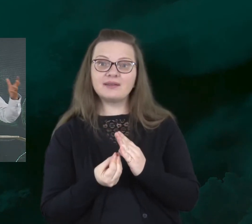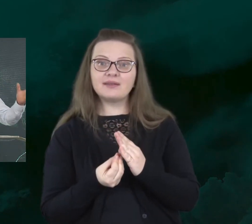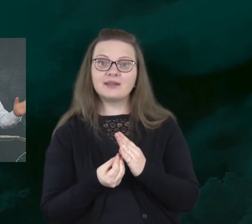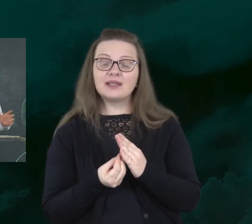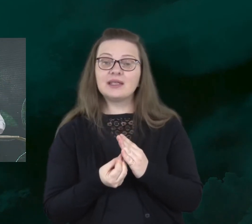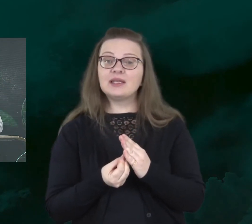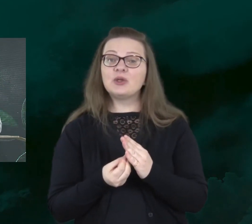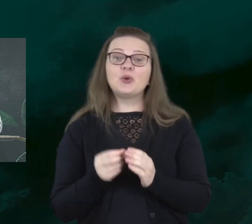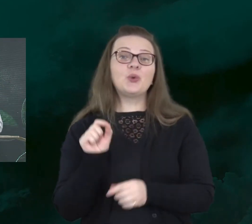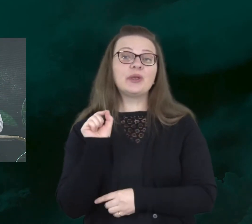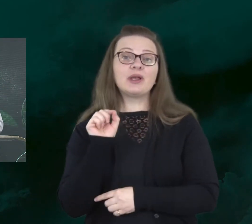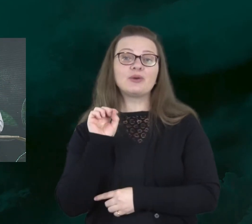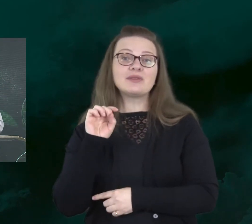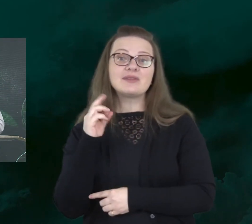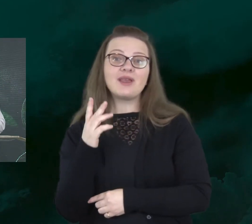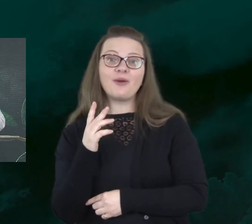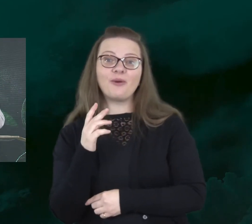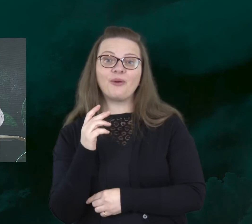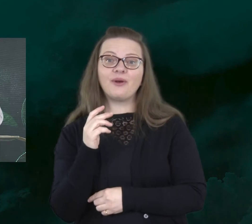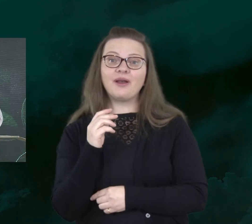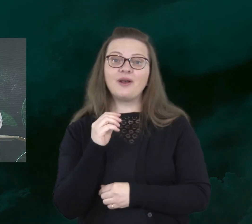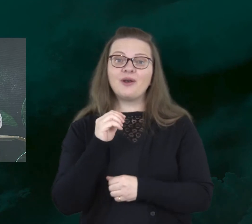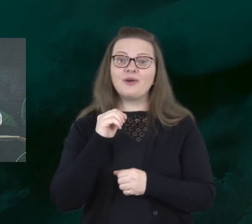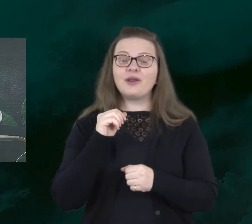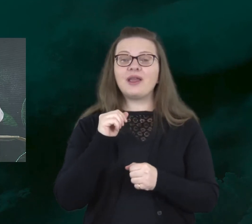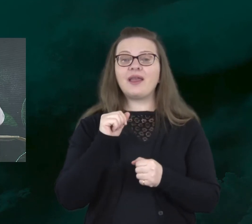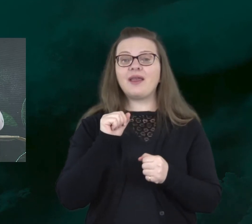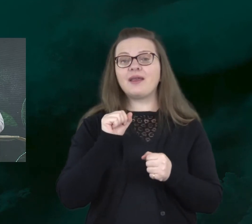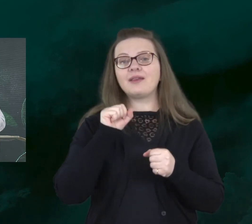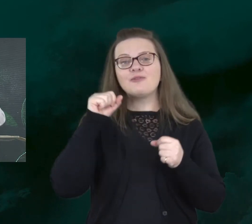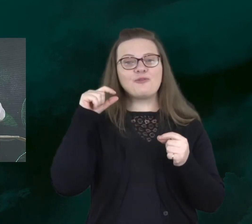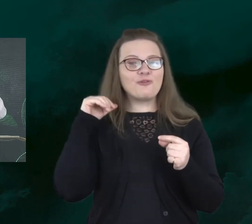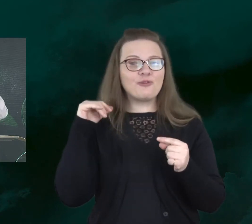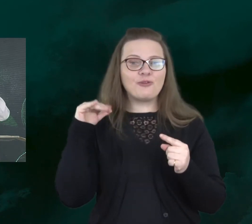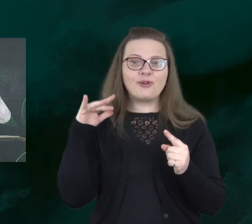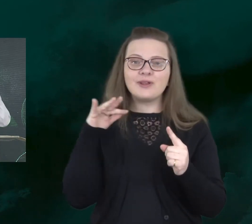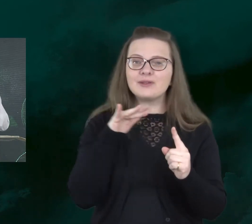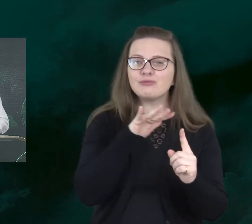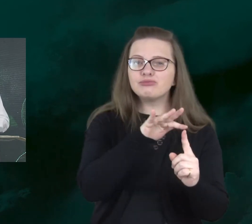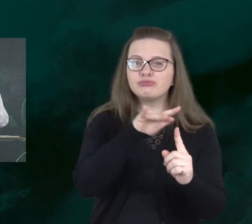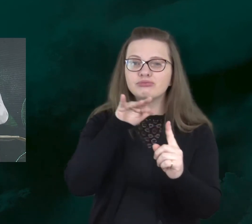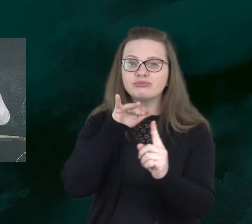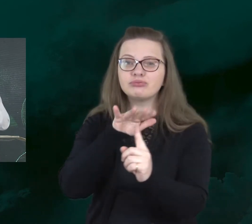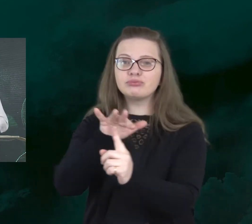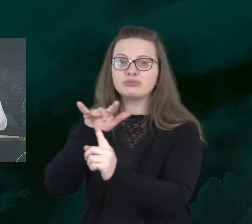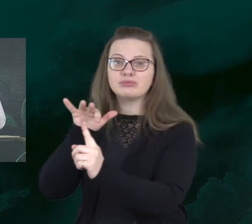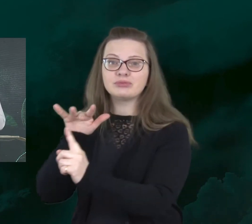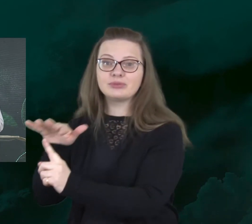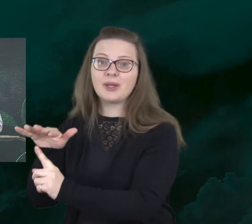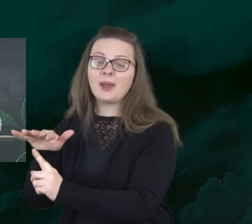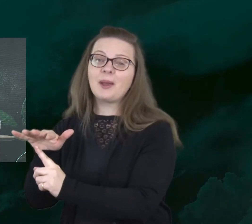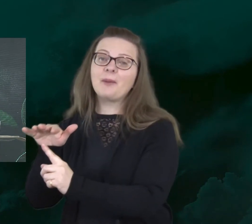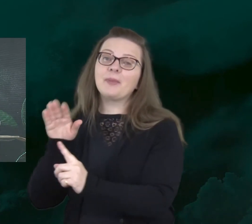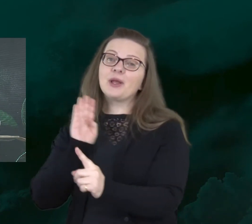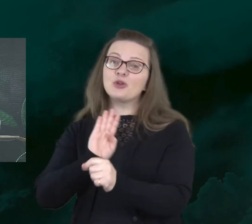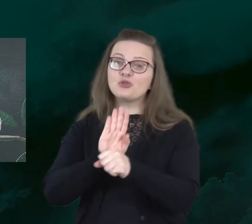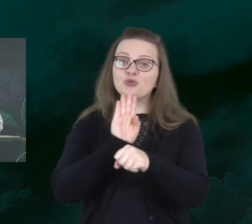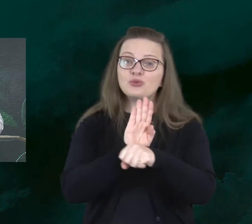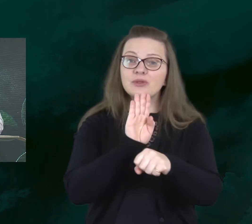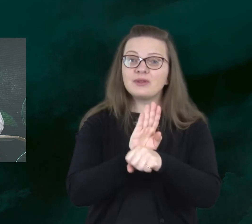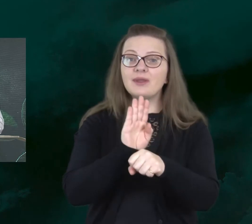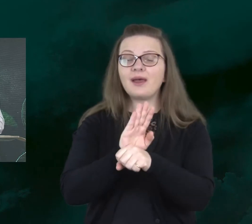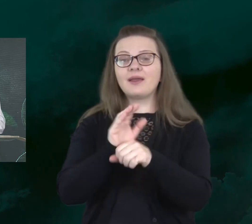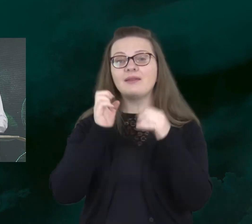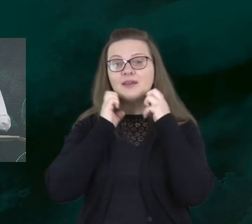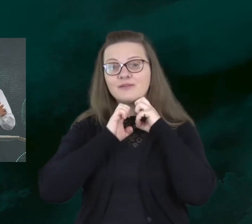também pelos continentes. Meus queridos irmãos, tudo começa por crer na palavra profética.